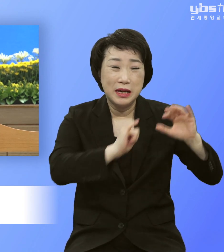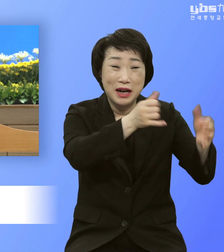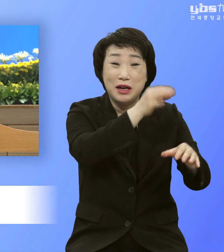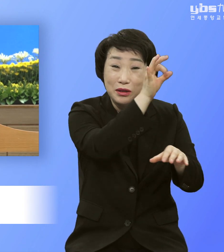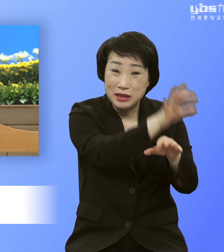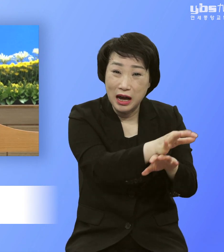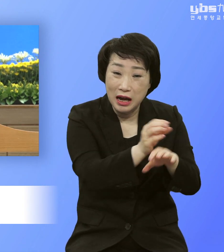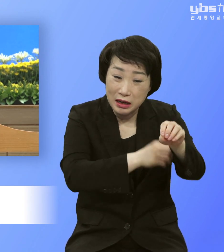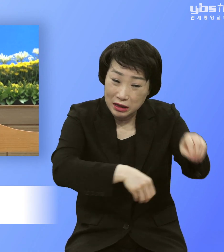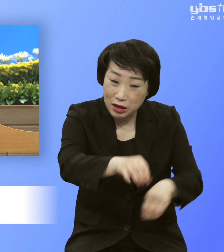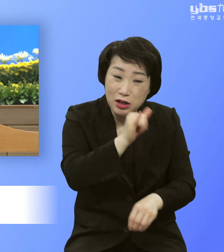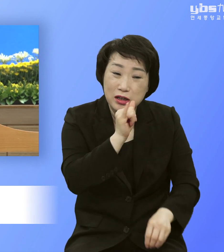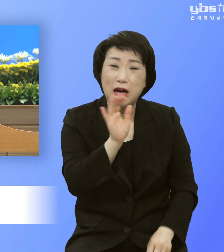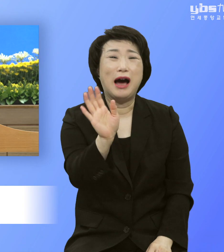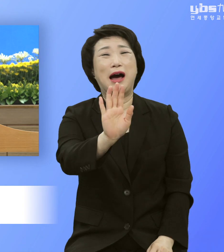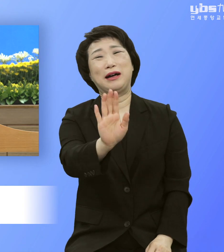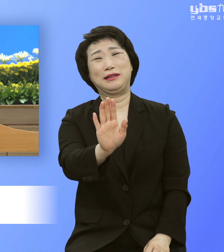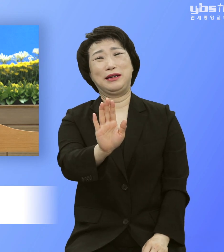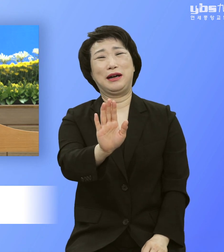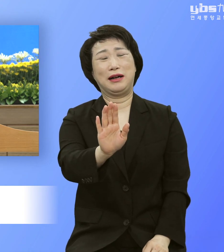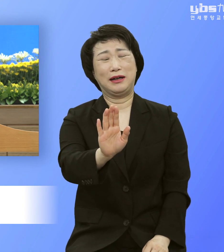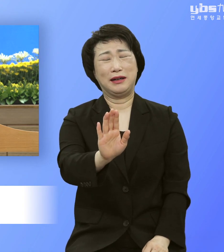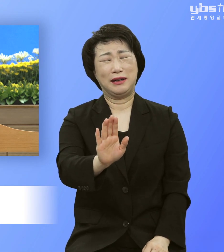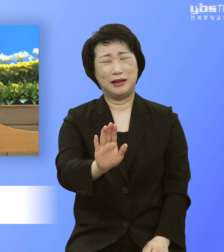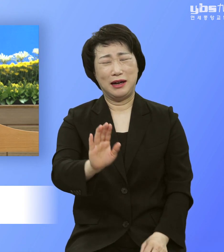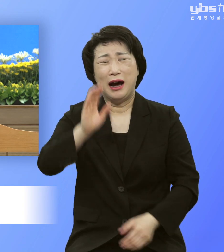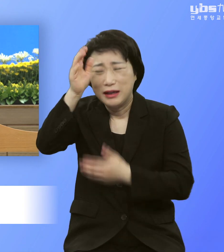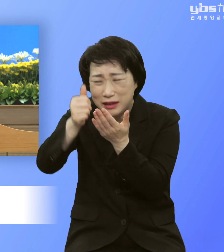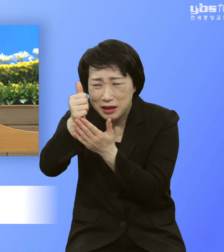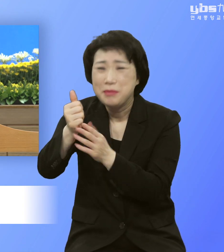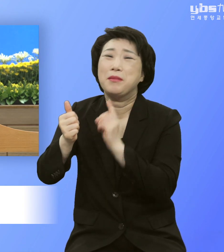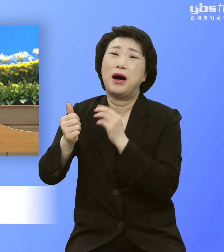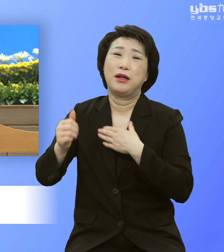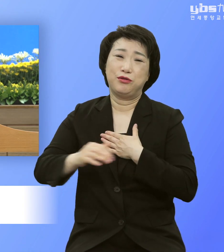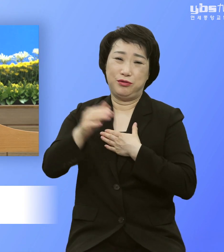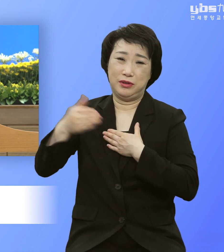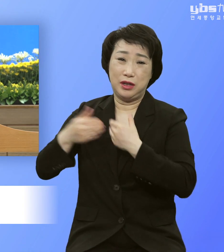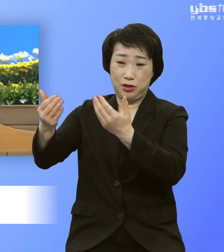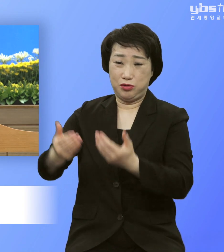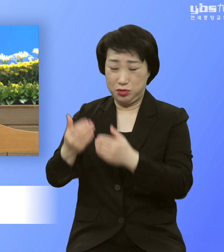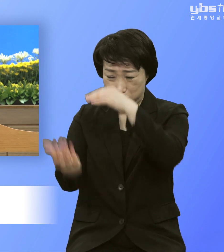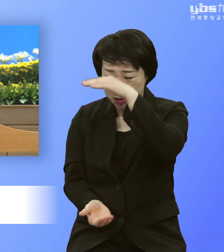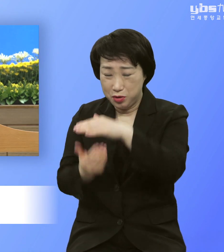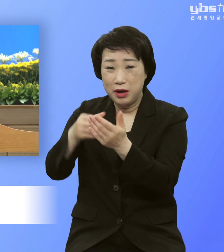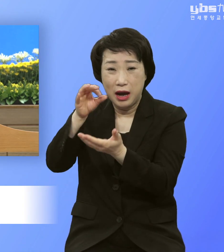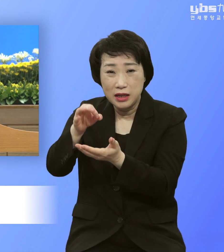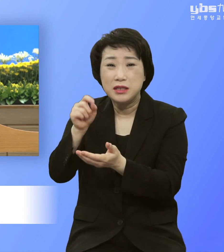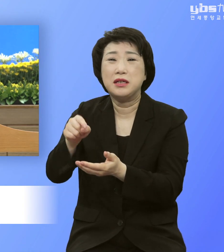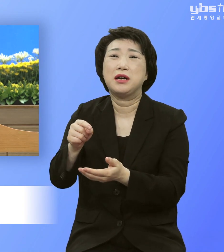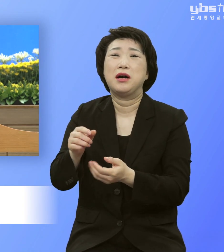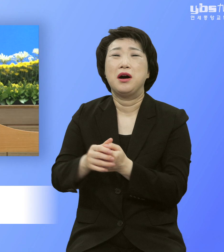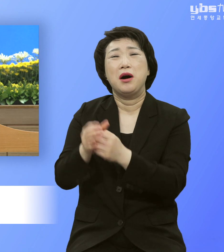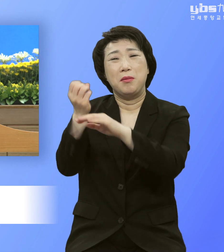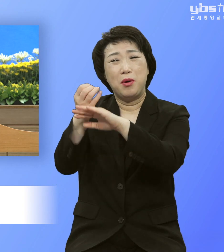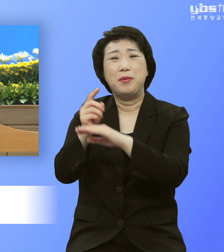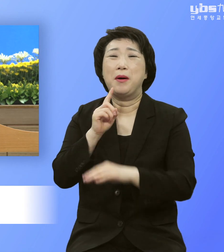살 수 있는 가치가 아니라 이 말이에요. 하나님만 우리에게 줄 수 있는 최고의 가치의 복이라는